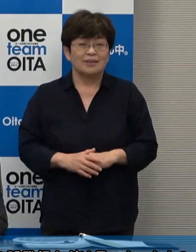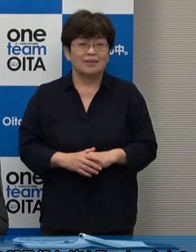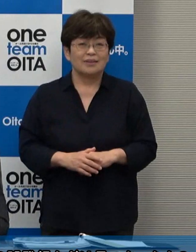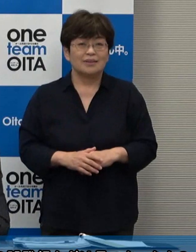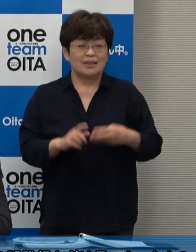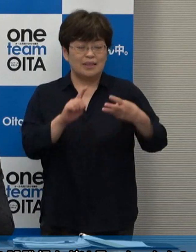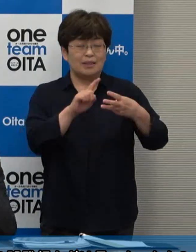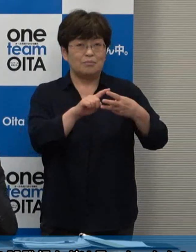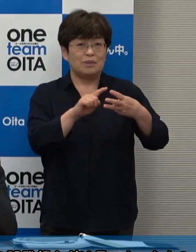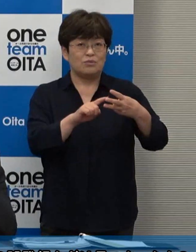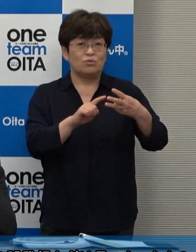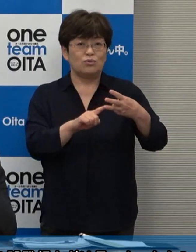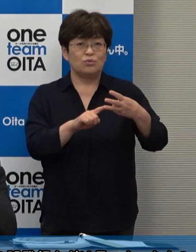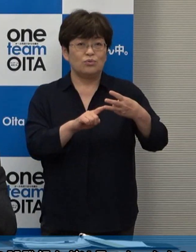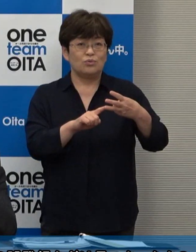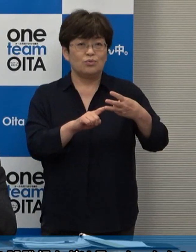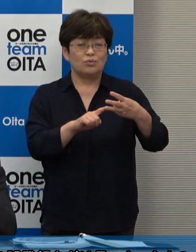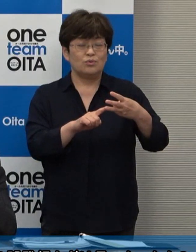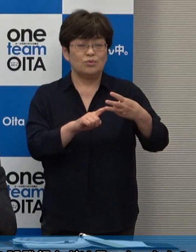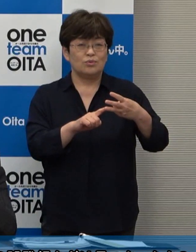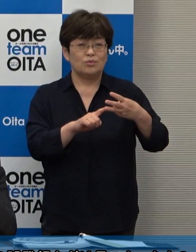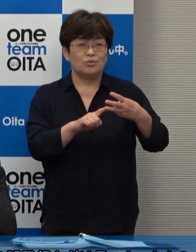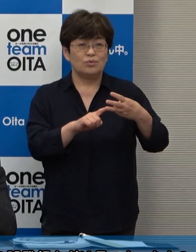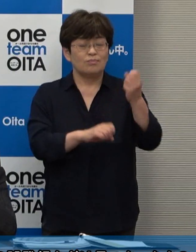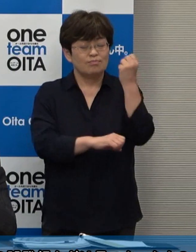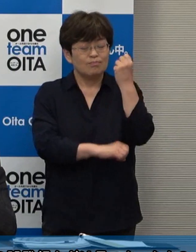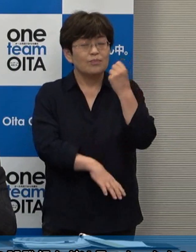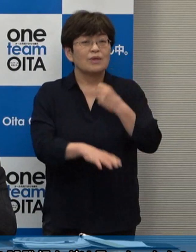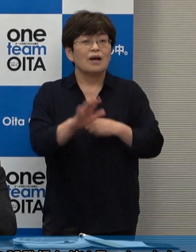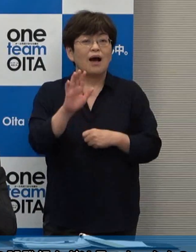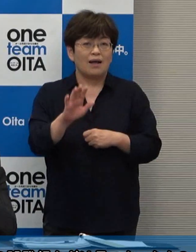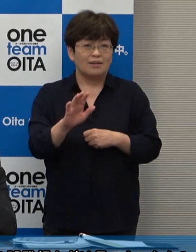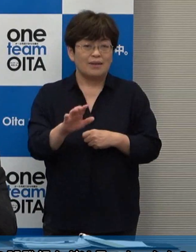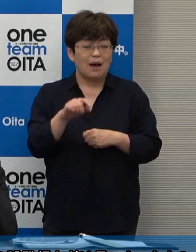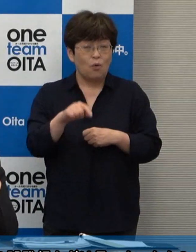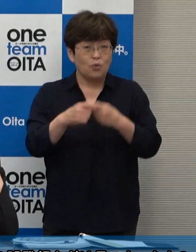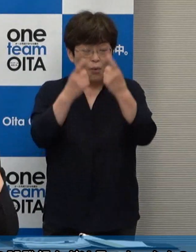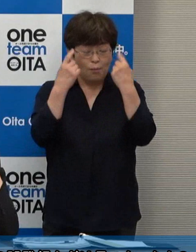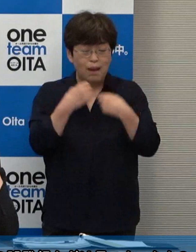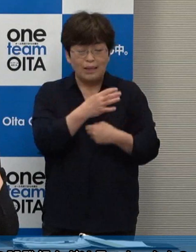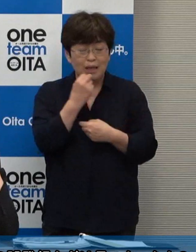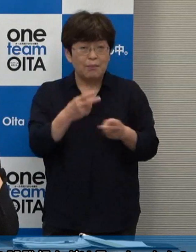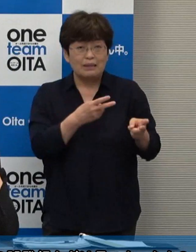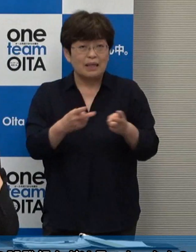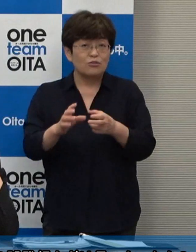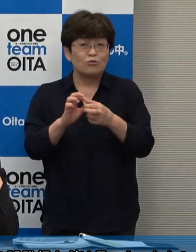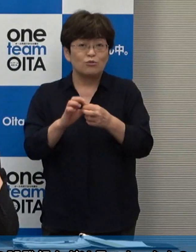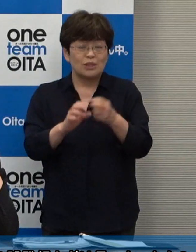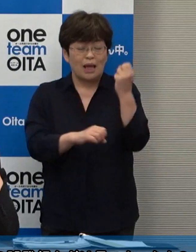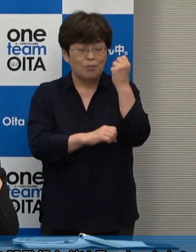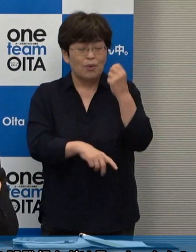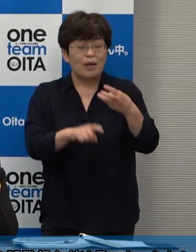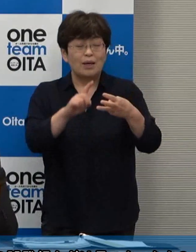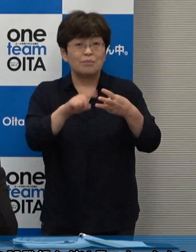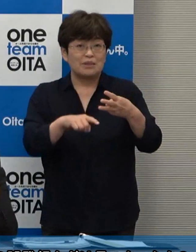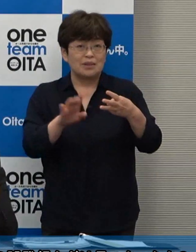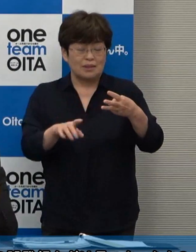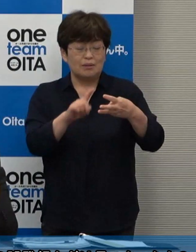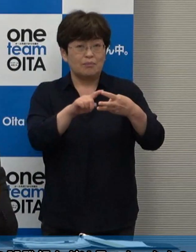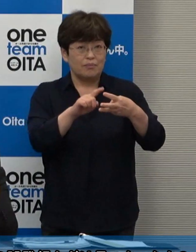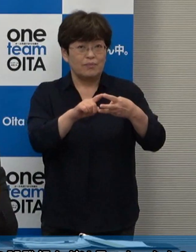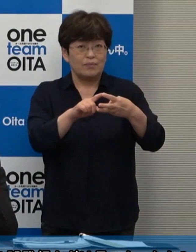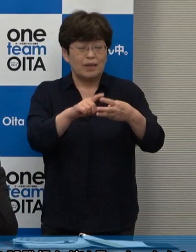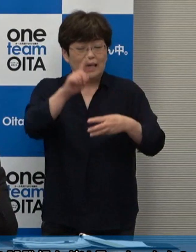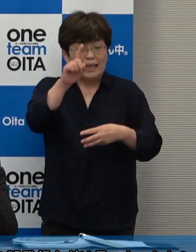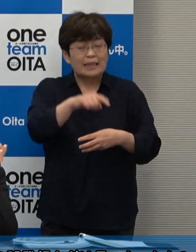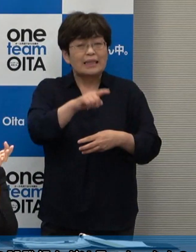3つ要因があったわけですね。この制度に関してね、一つは人為的ミスで